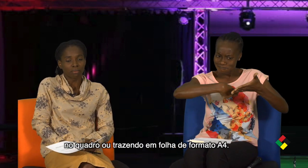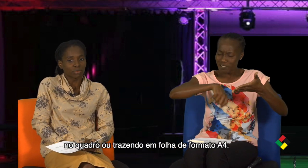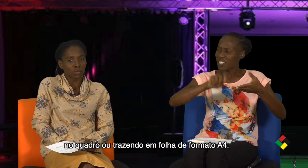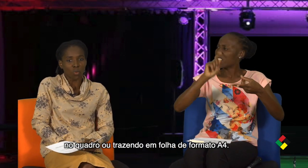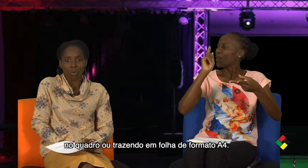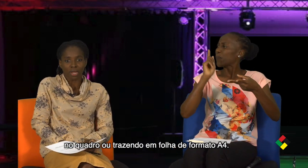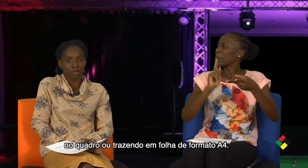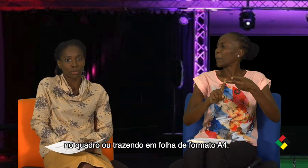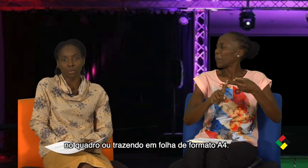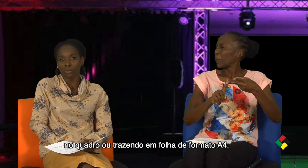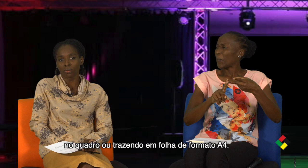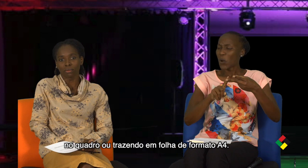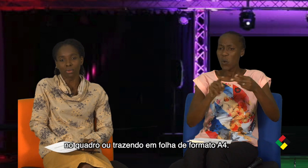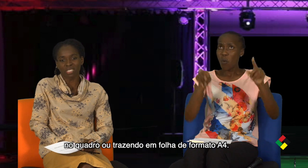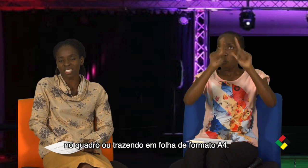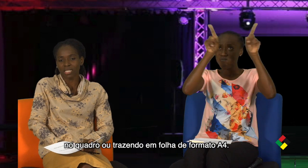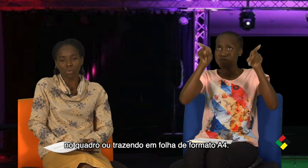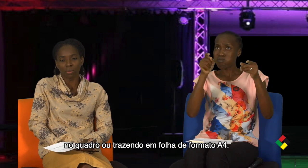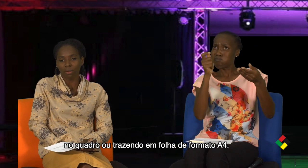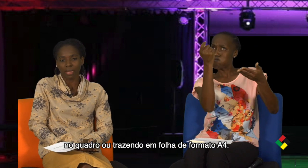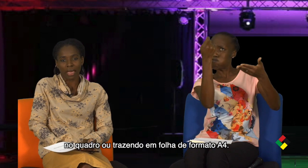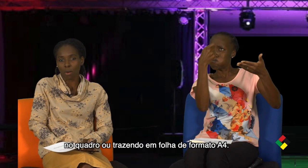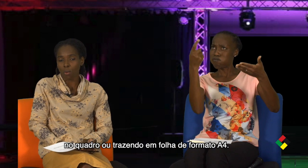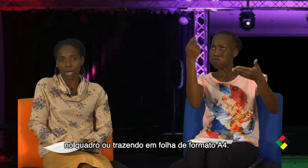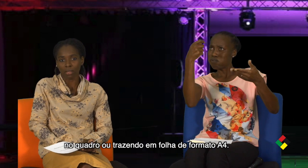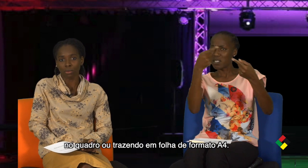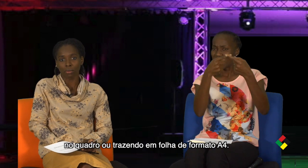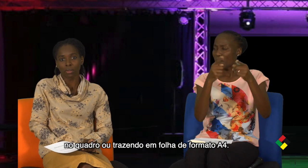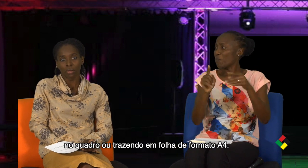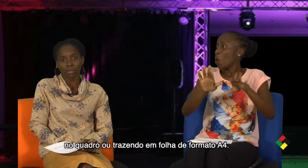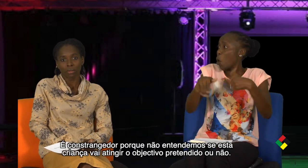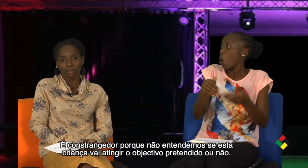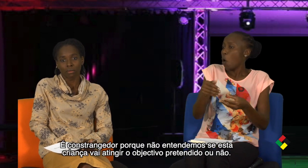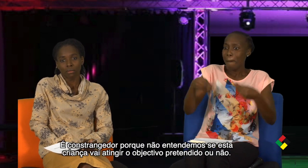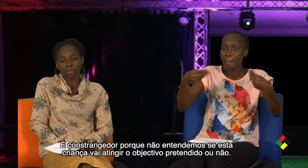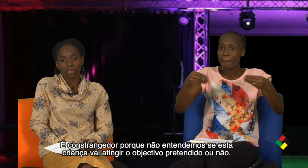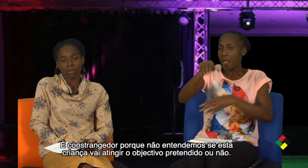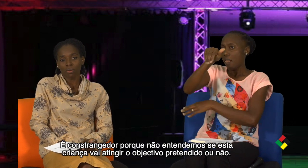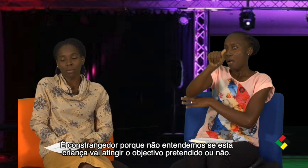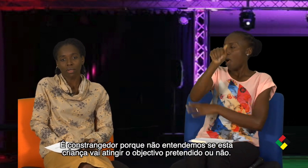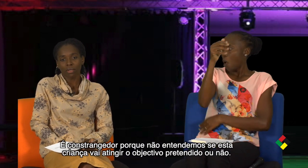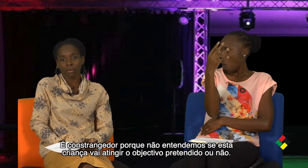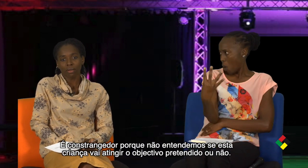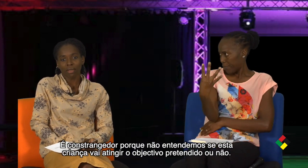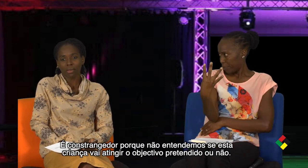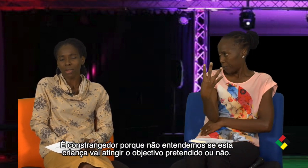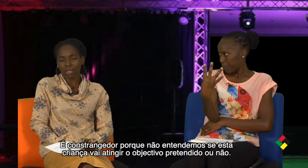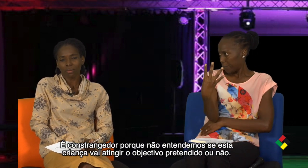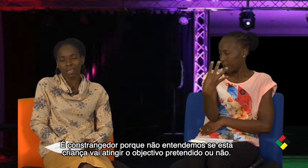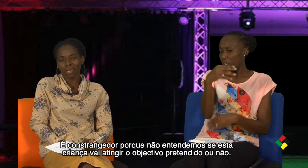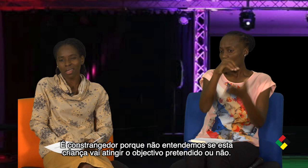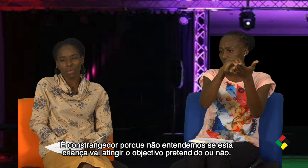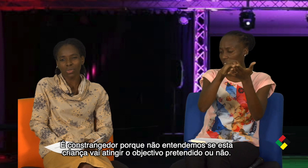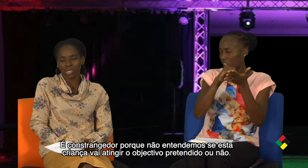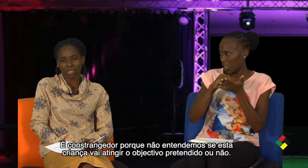no quadro ou trazendo em A4. Então, é